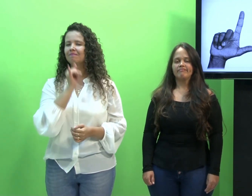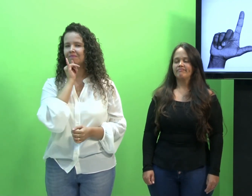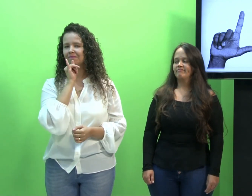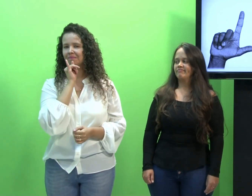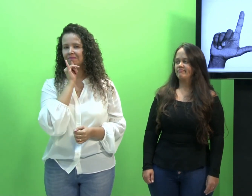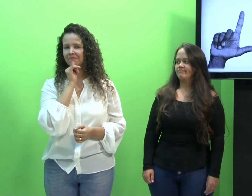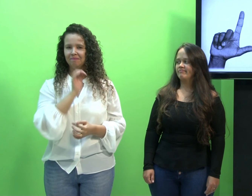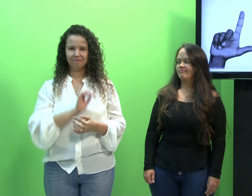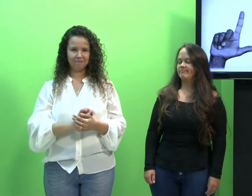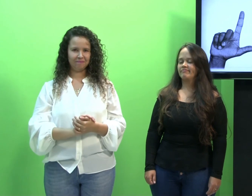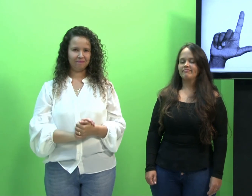Exemplo: